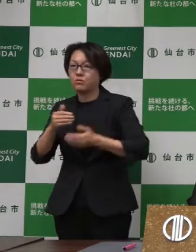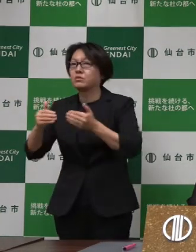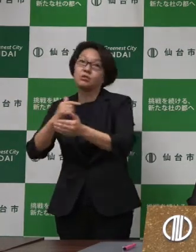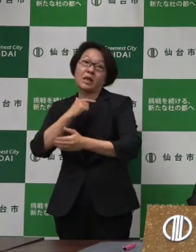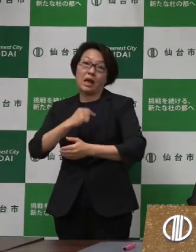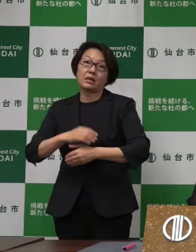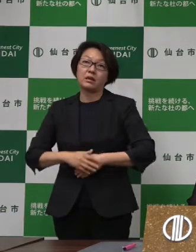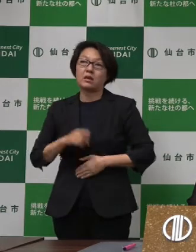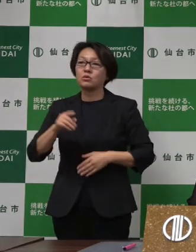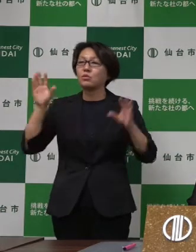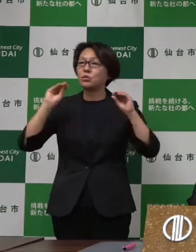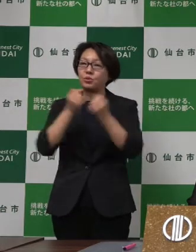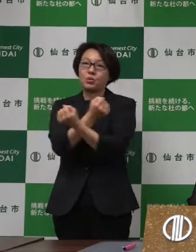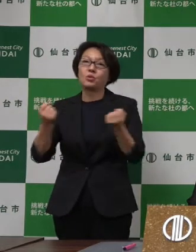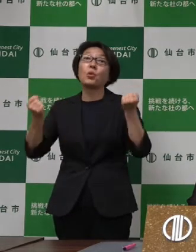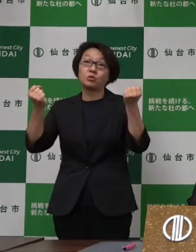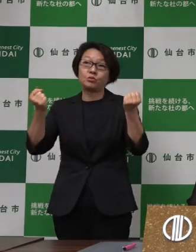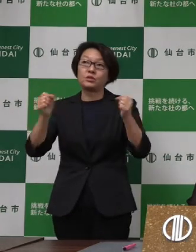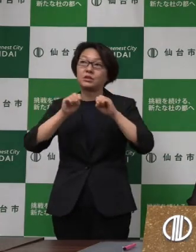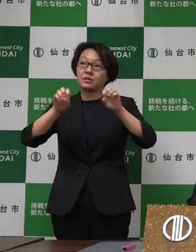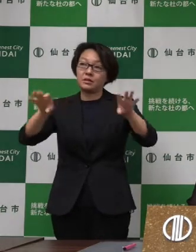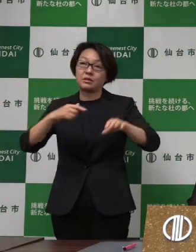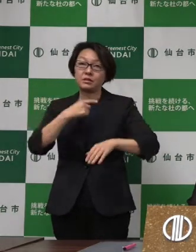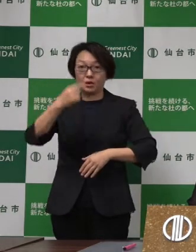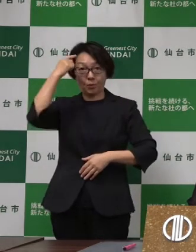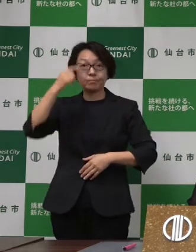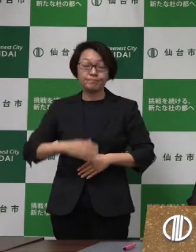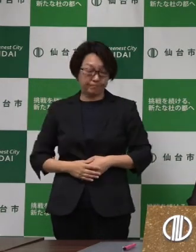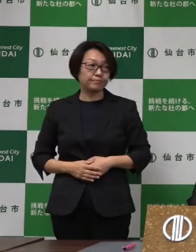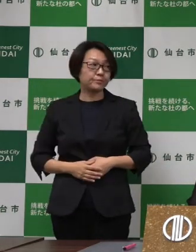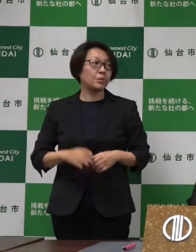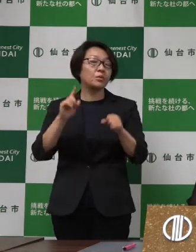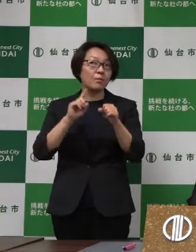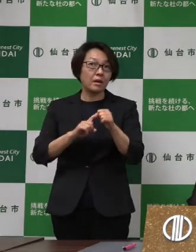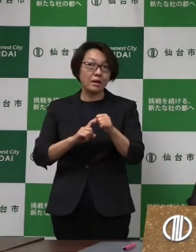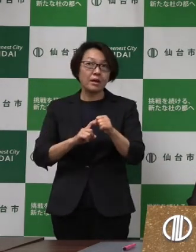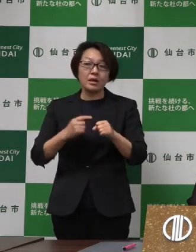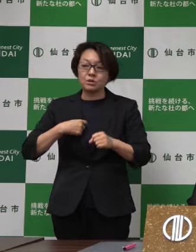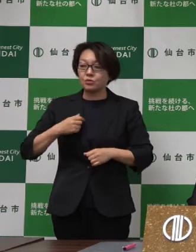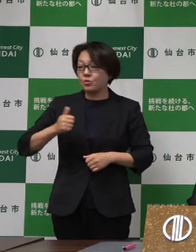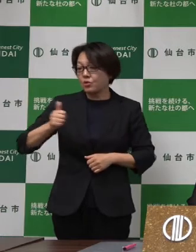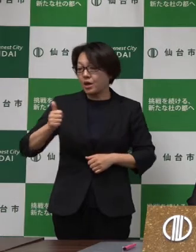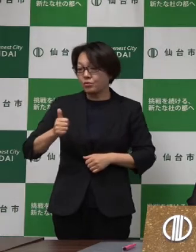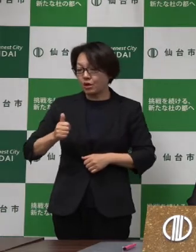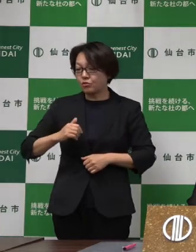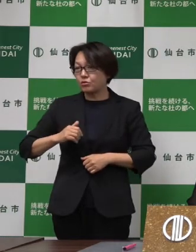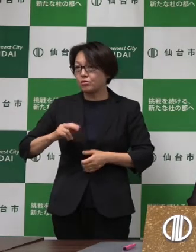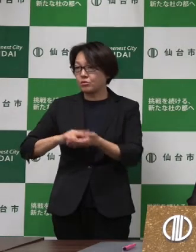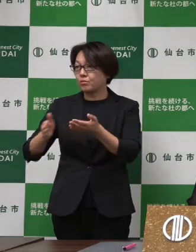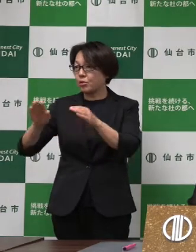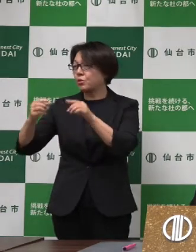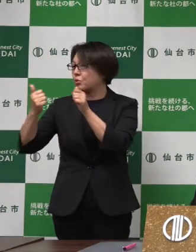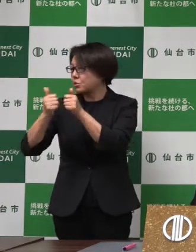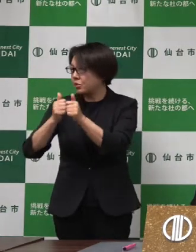をやっているのかという情報を共有していただくということをしようと思っていますので、まずはその通っていらっしゃる参加さんの方ですか、ご相